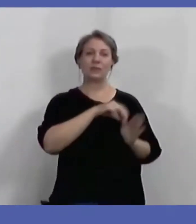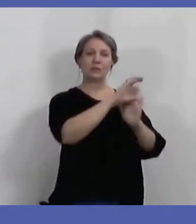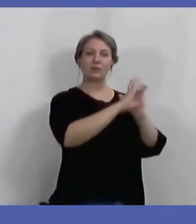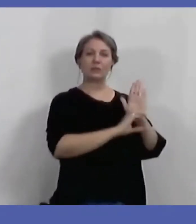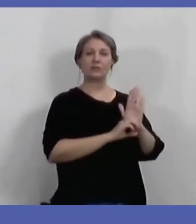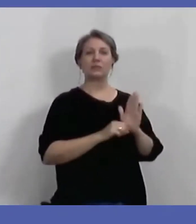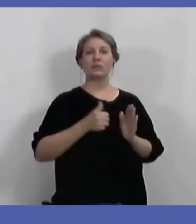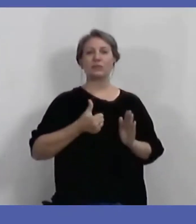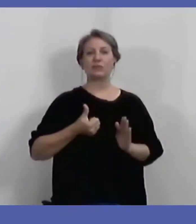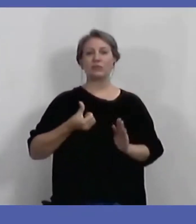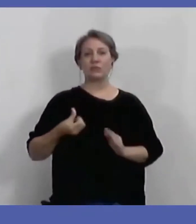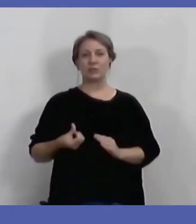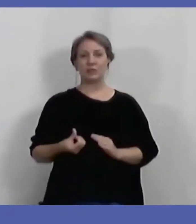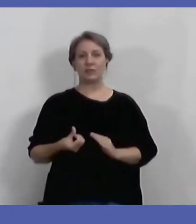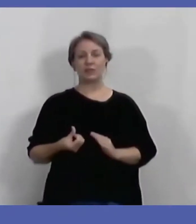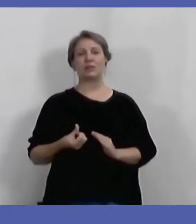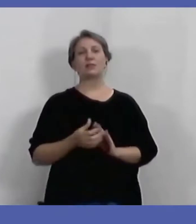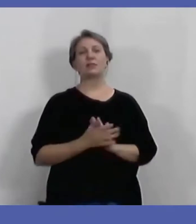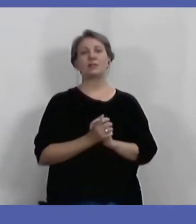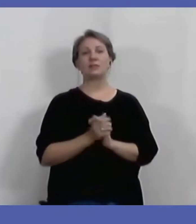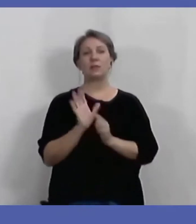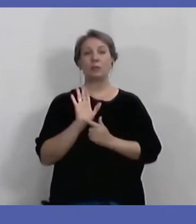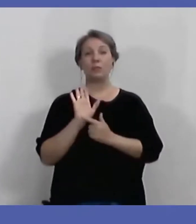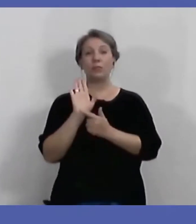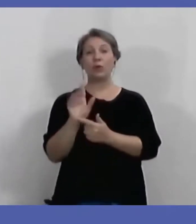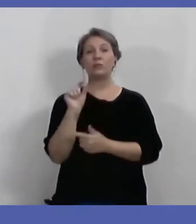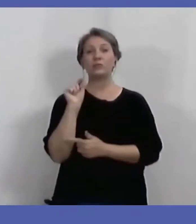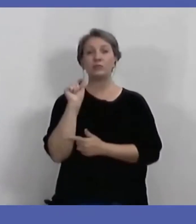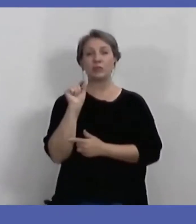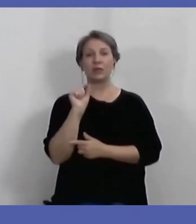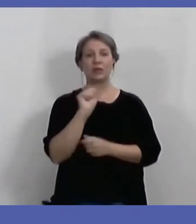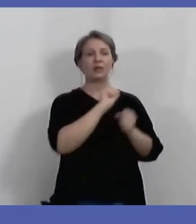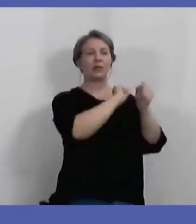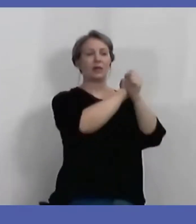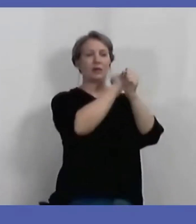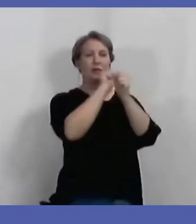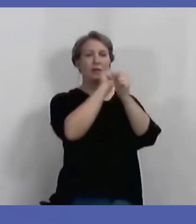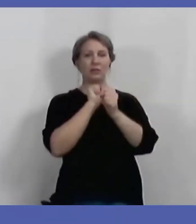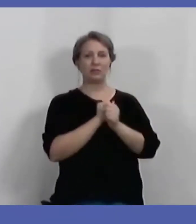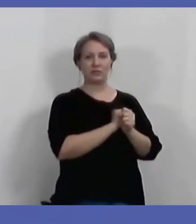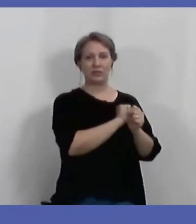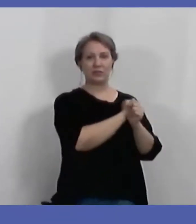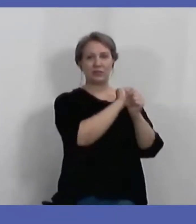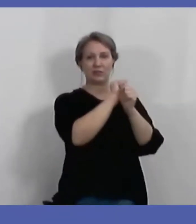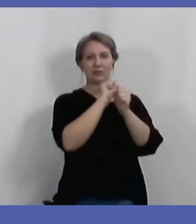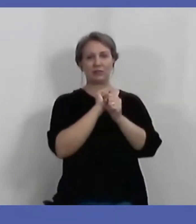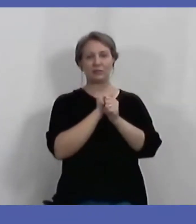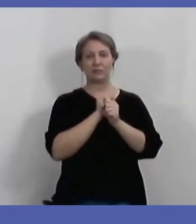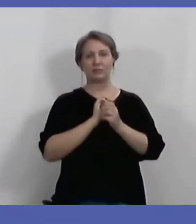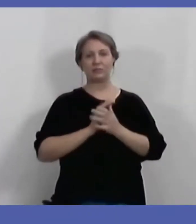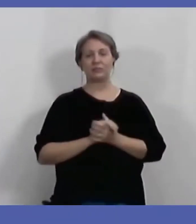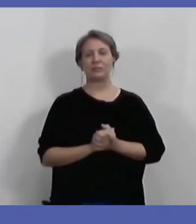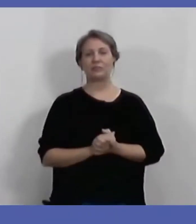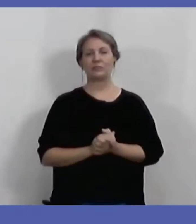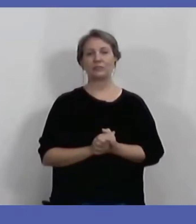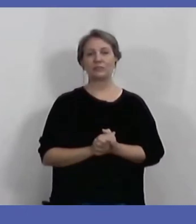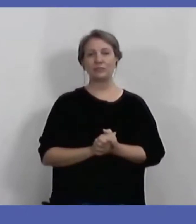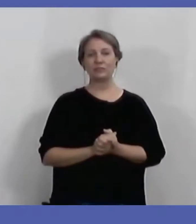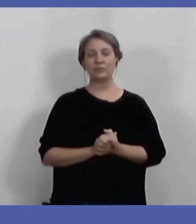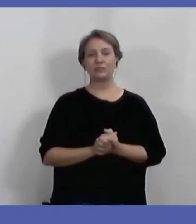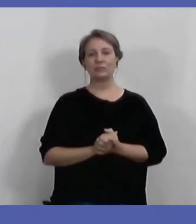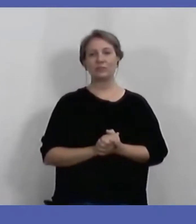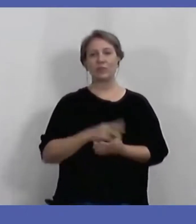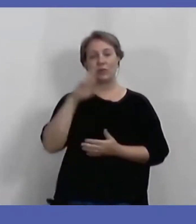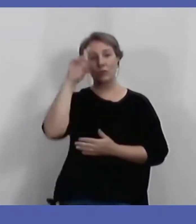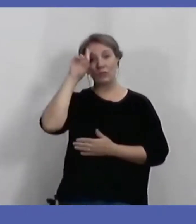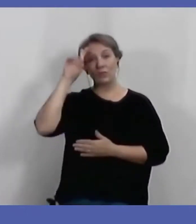da edificação. Aqui no capítulo 16 de Mateus, o Senhor,